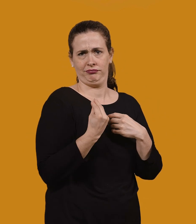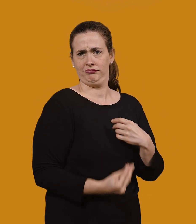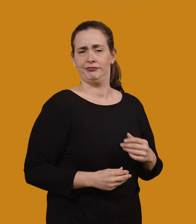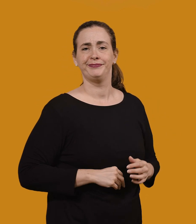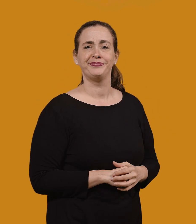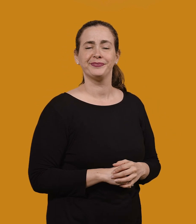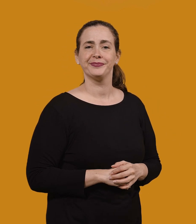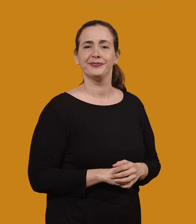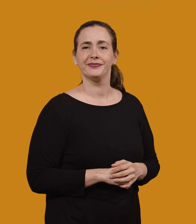del volum.